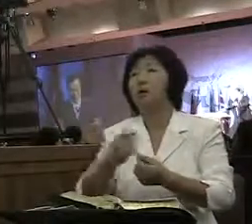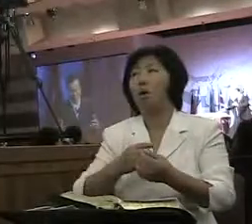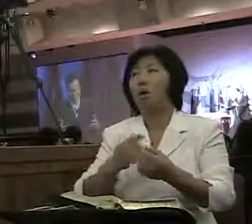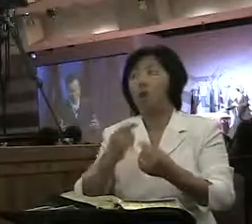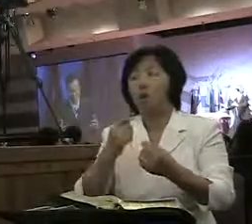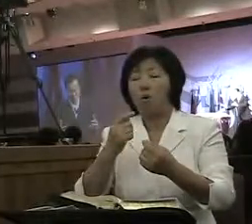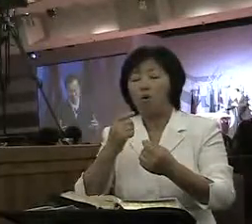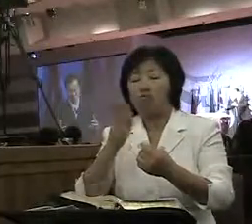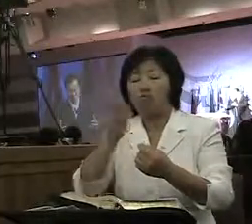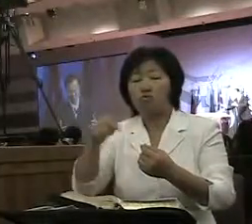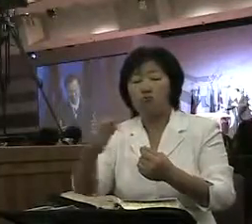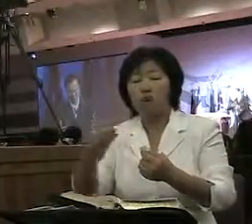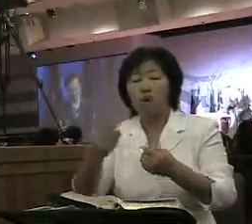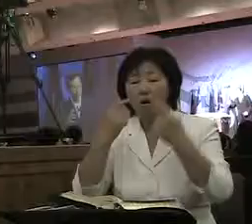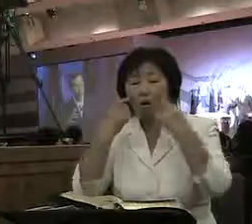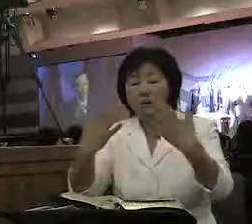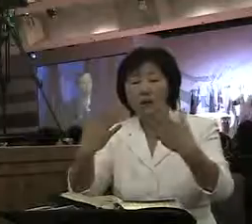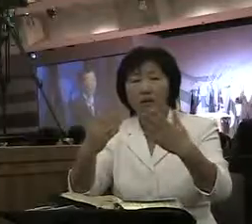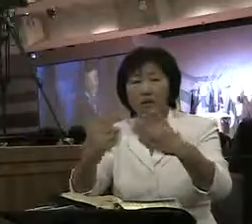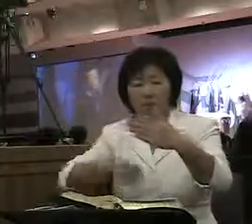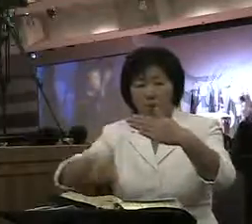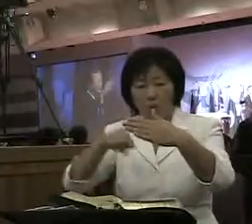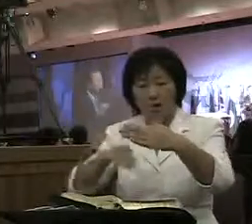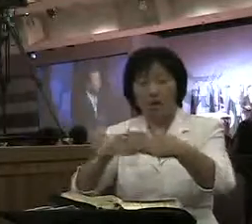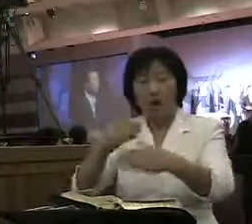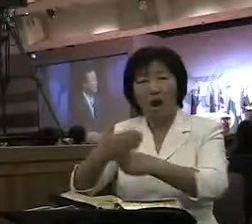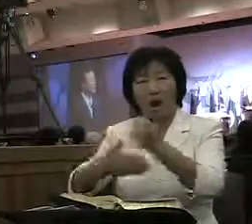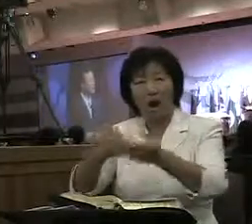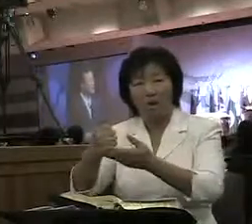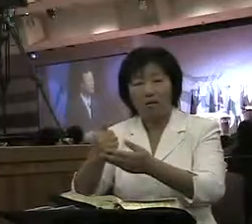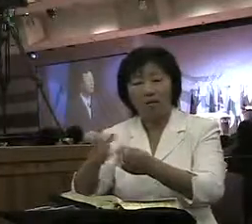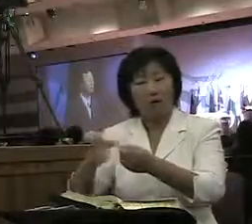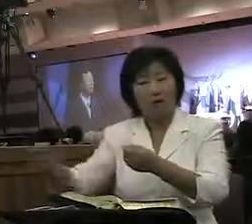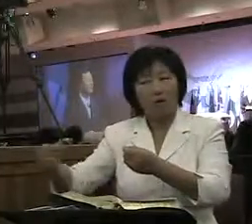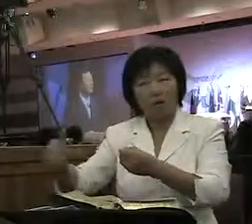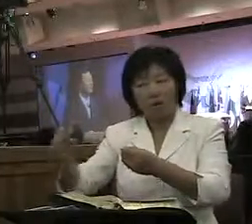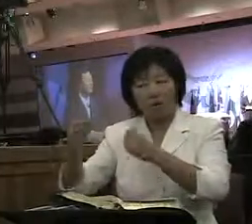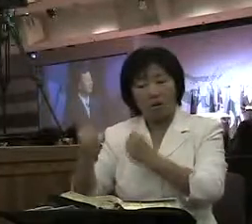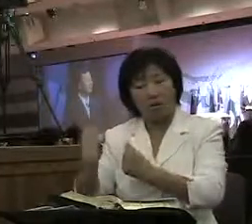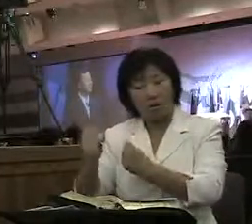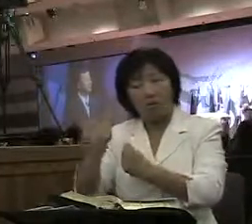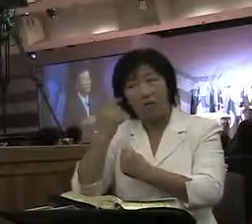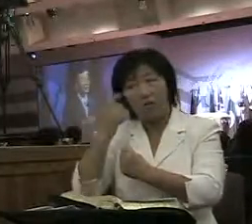불확신 속에서 하나님은 멀리 가 계신 걸까요?